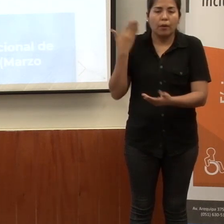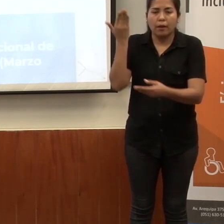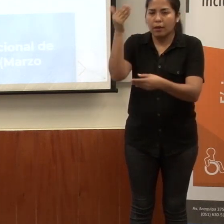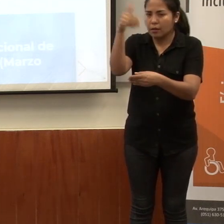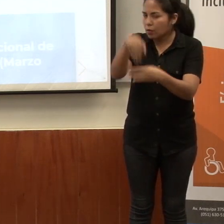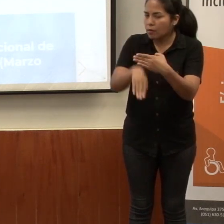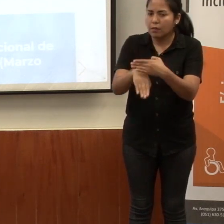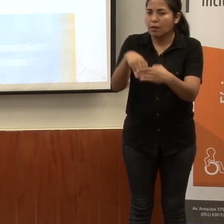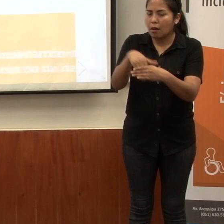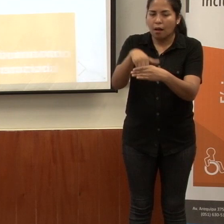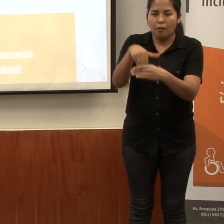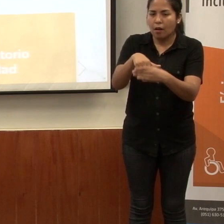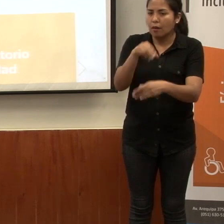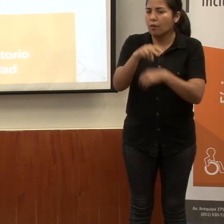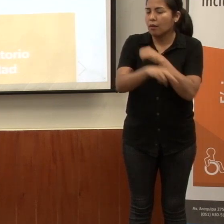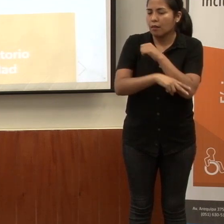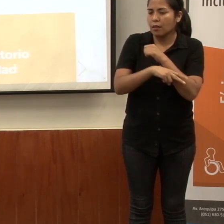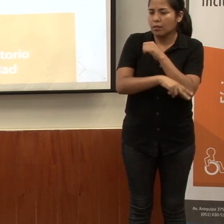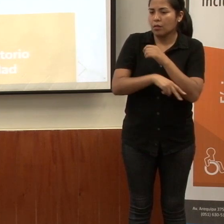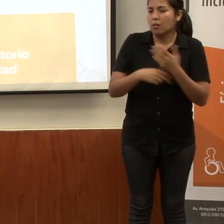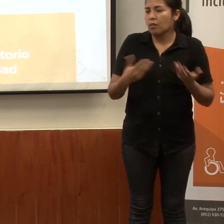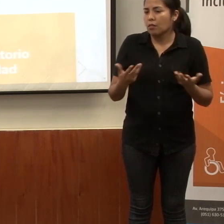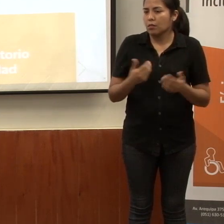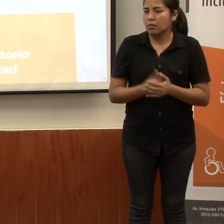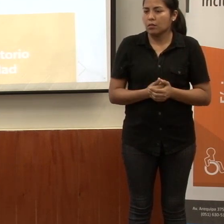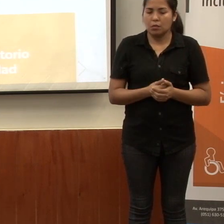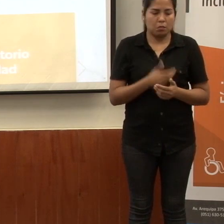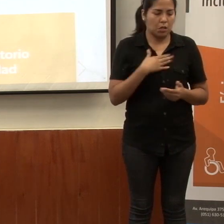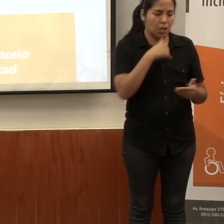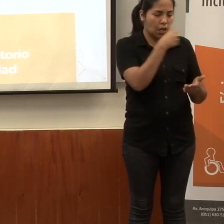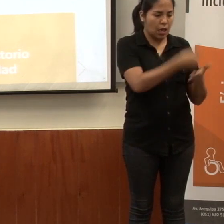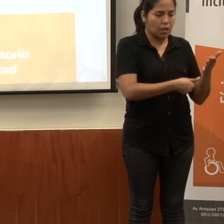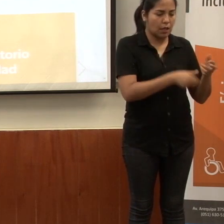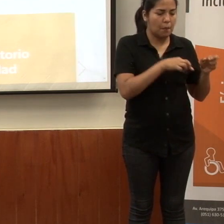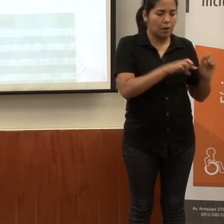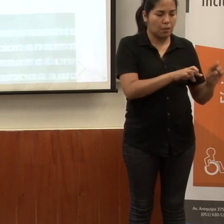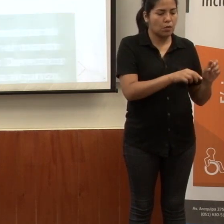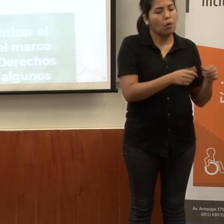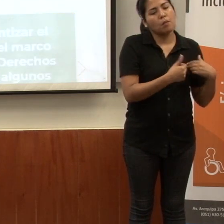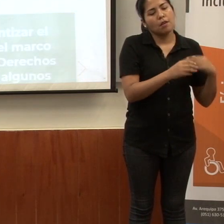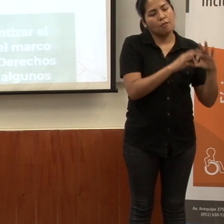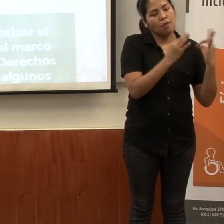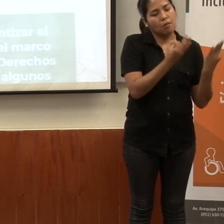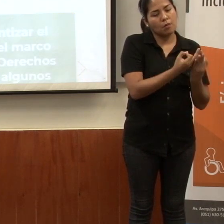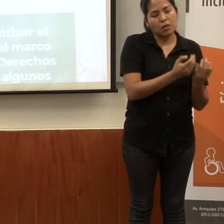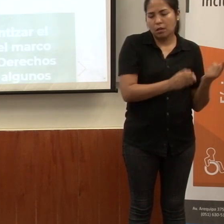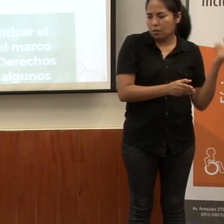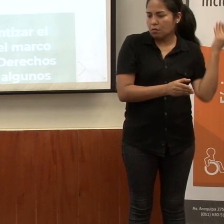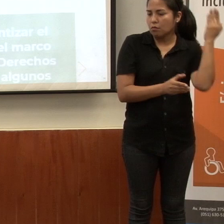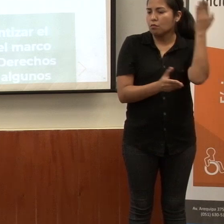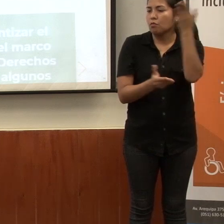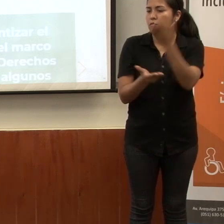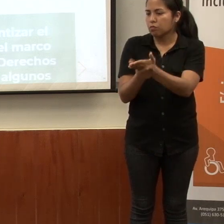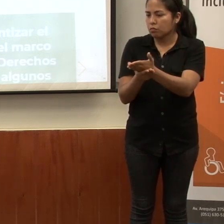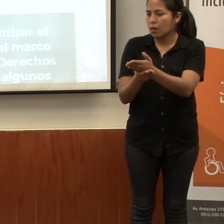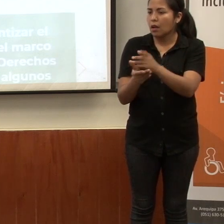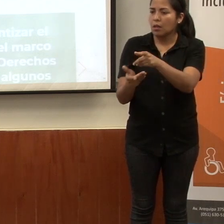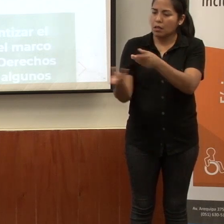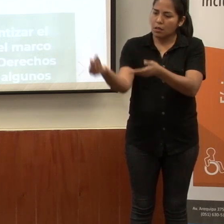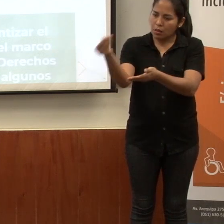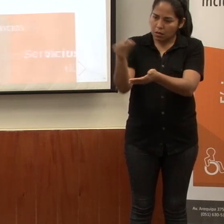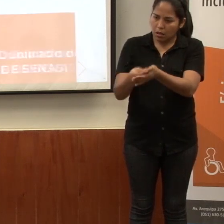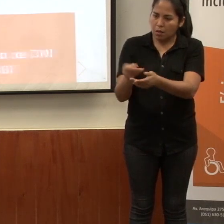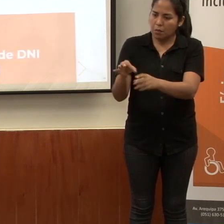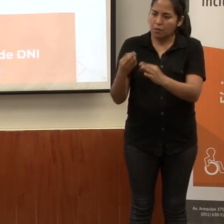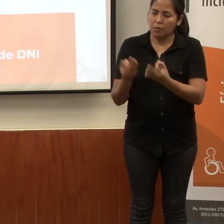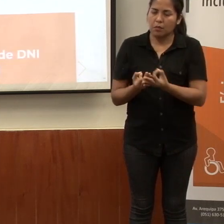Que vaya pues al que yo y que cobre por mí. Esa es la salida. O sea, no tenemos a veces nos ponemos una serie de